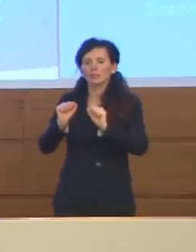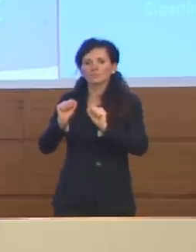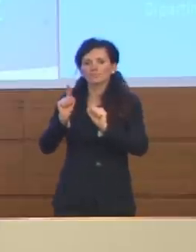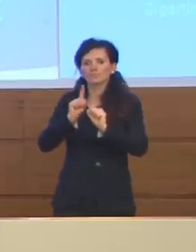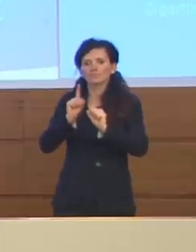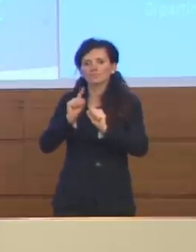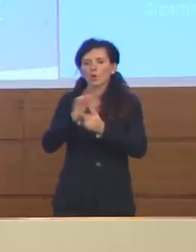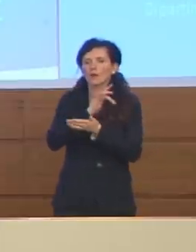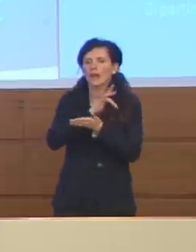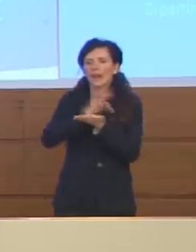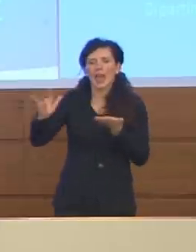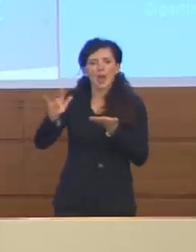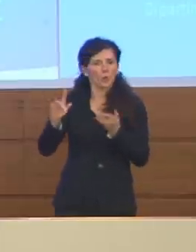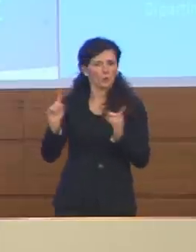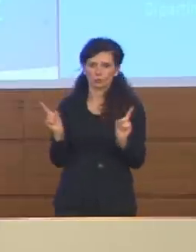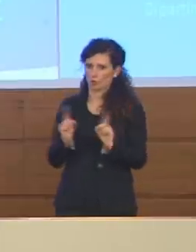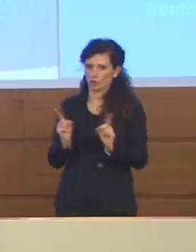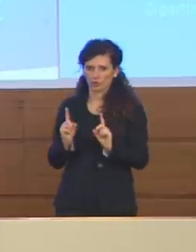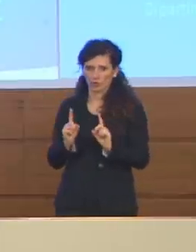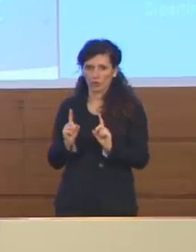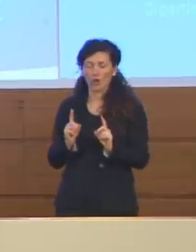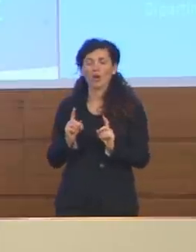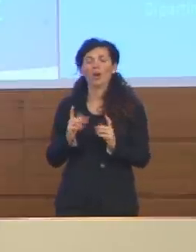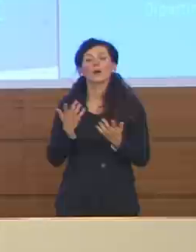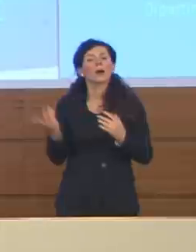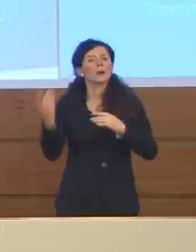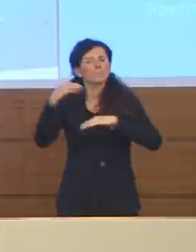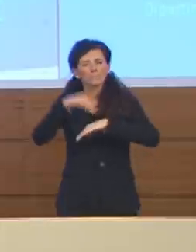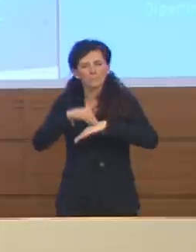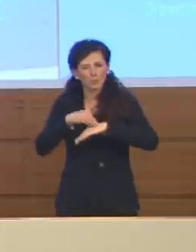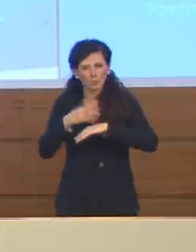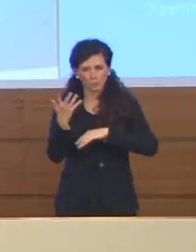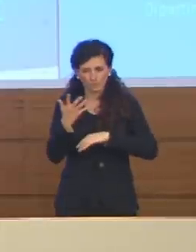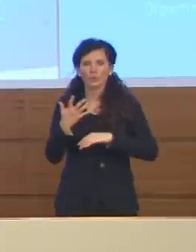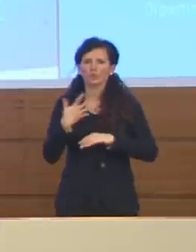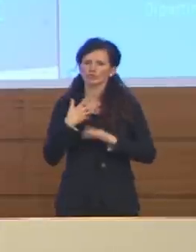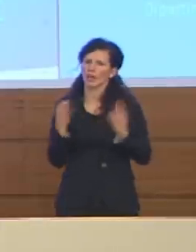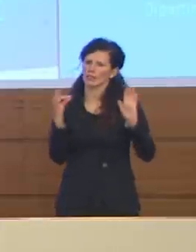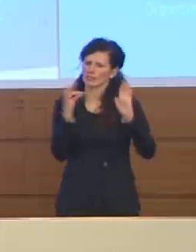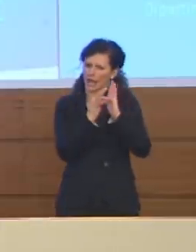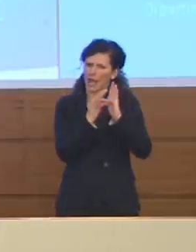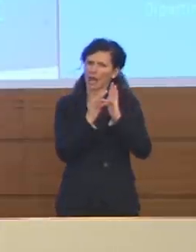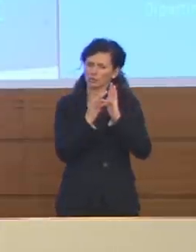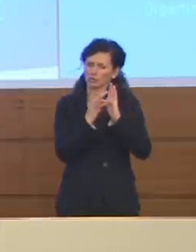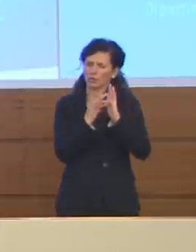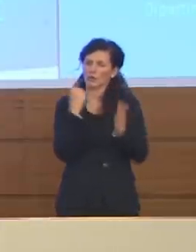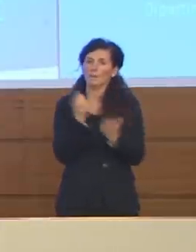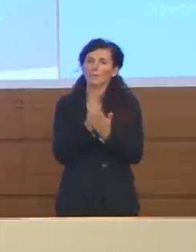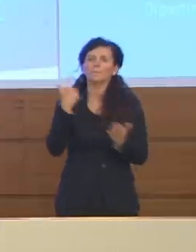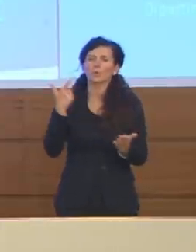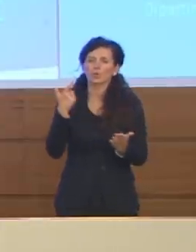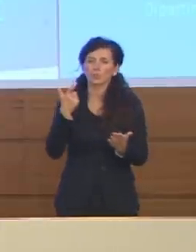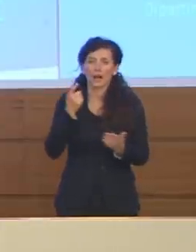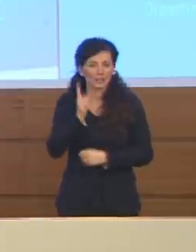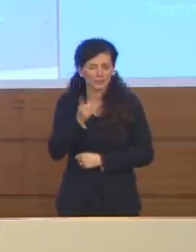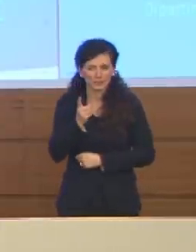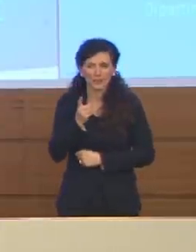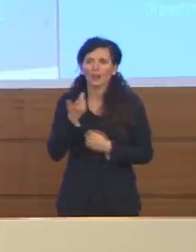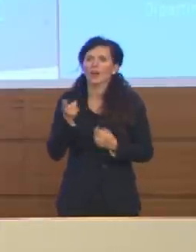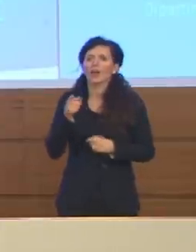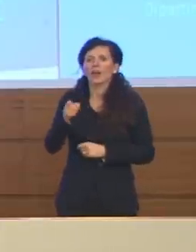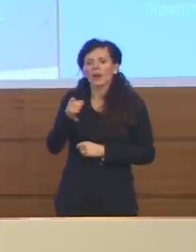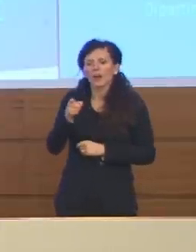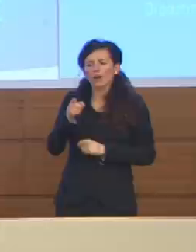ma soprattutto l'altro dato e ben più importante non sappiamo per quanto